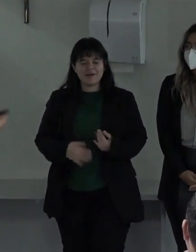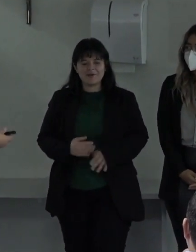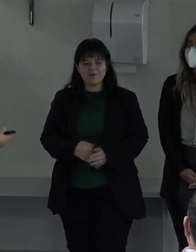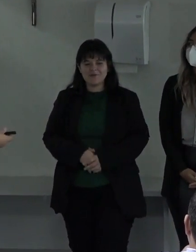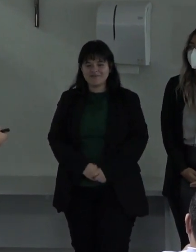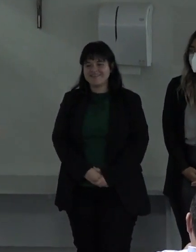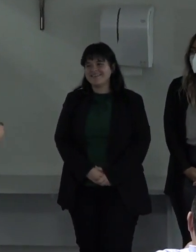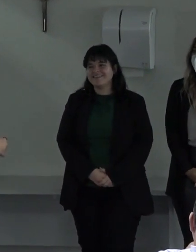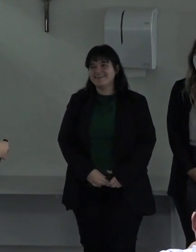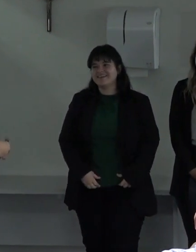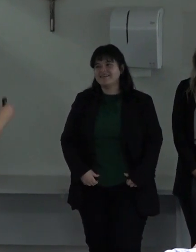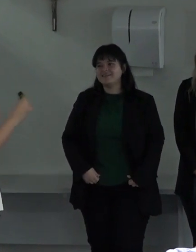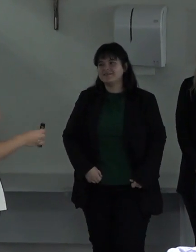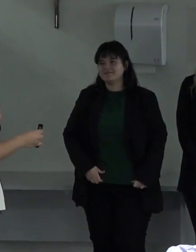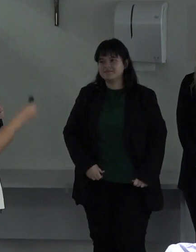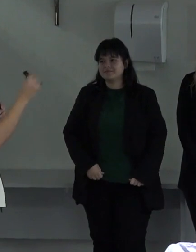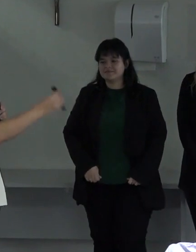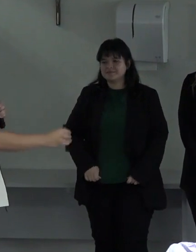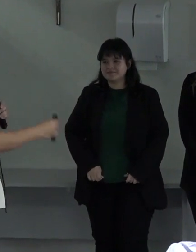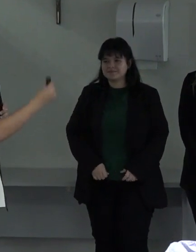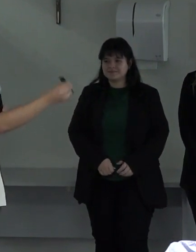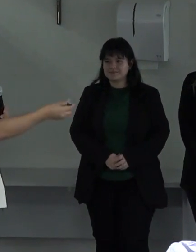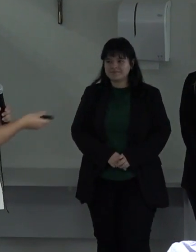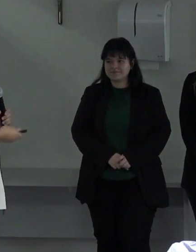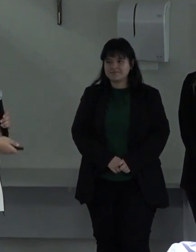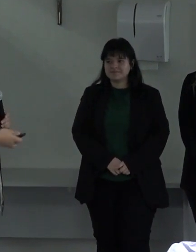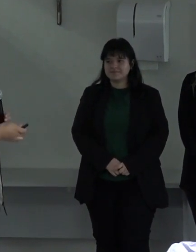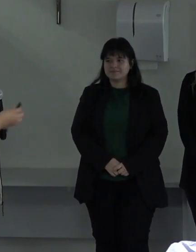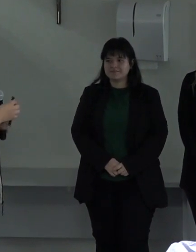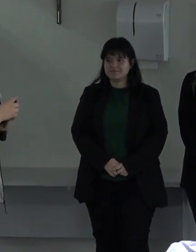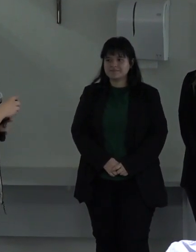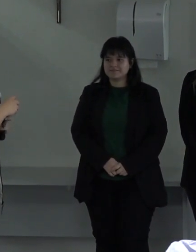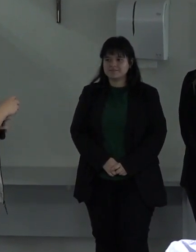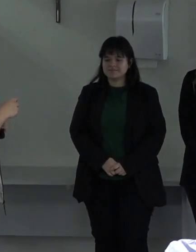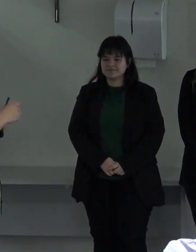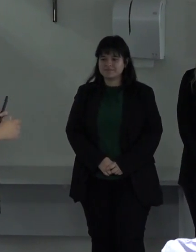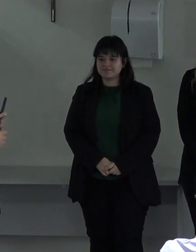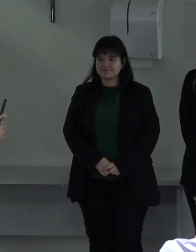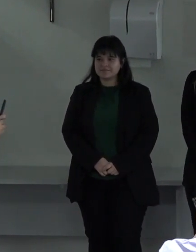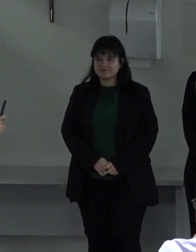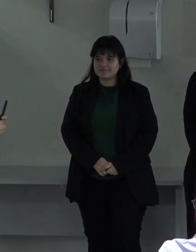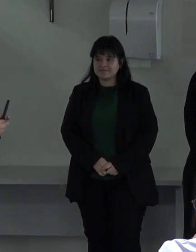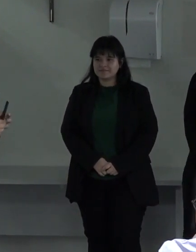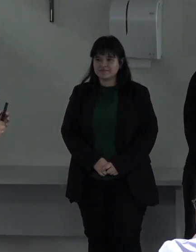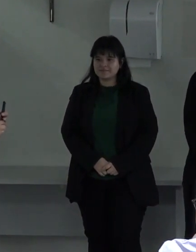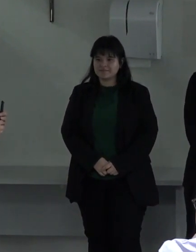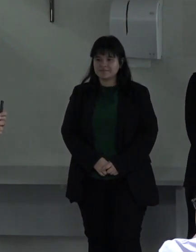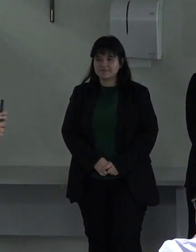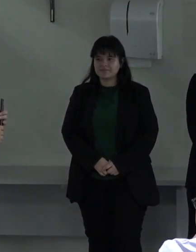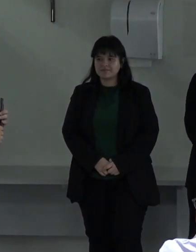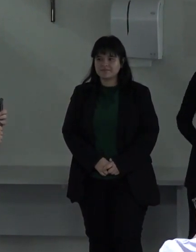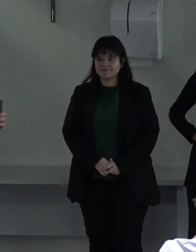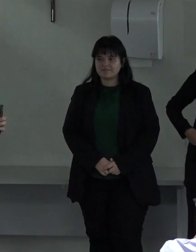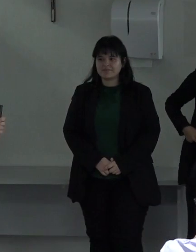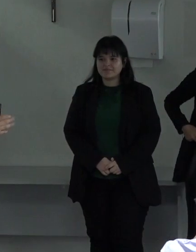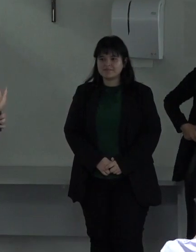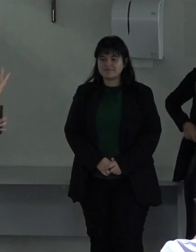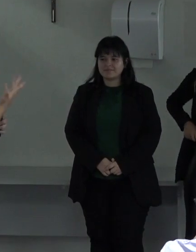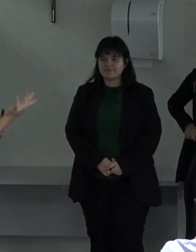frase. Esa frase la van a pasar y la van a pasar y la van a pasar. Pero esto va a ser con mímica. ¿Ok? La lengua